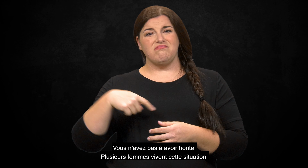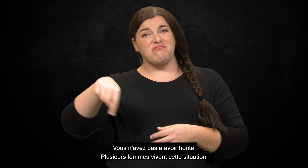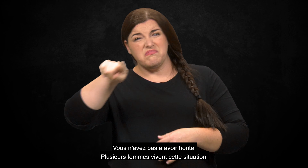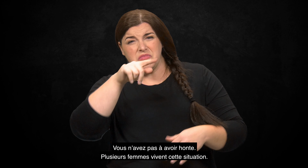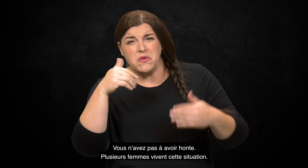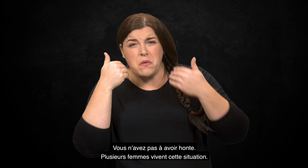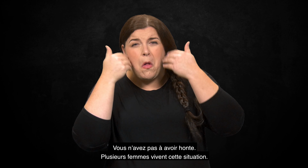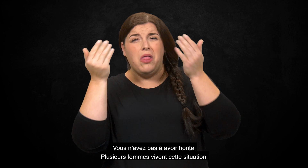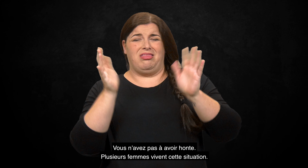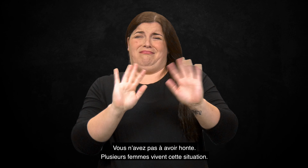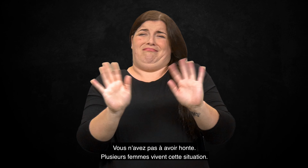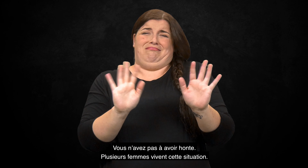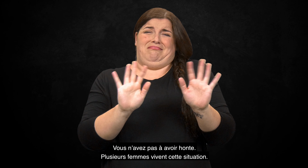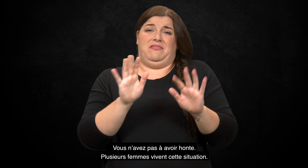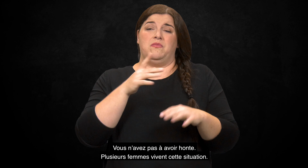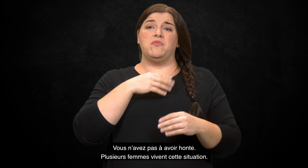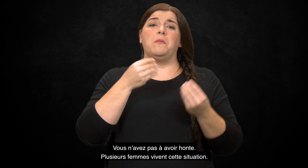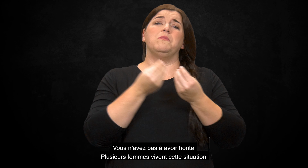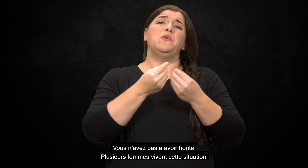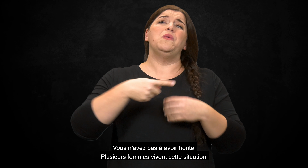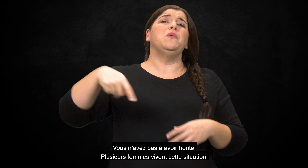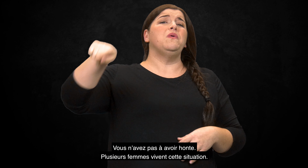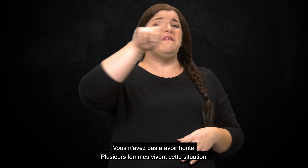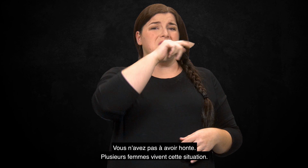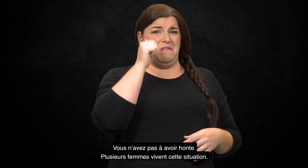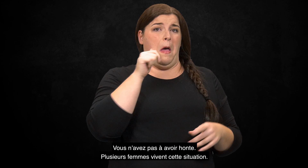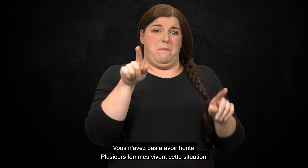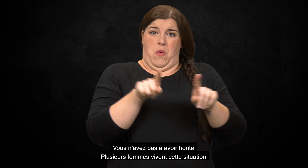Vous n'avez pas à avoir honte. Plusieurs femmes vivent cette situation.